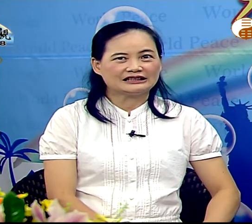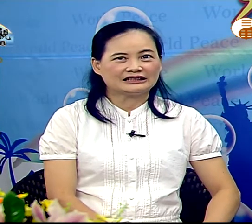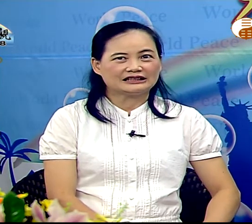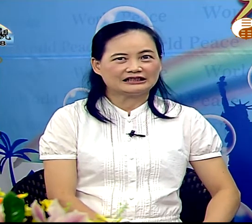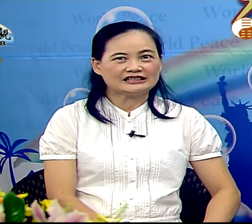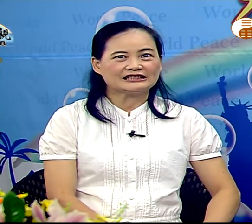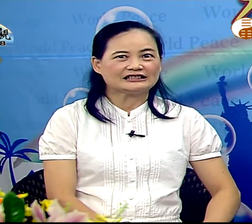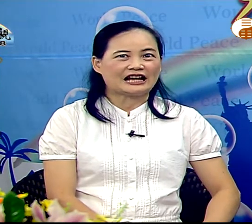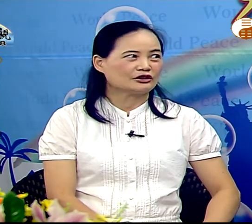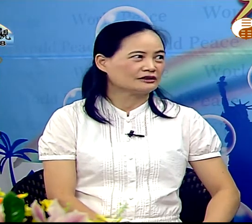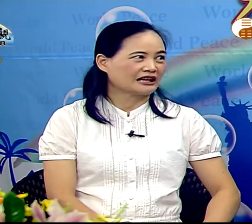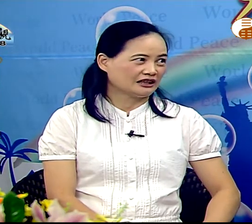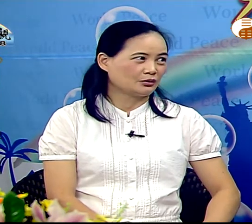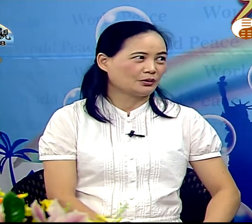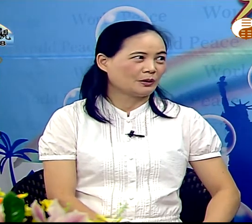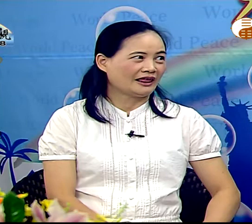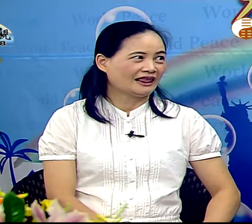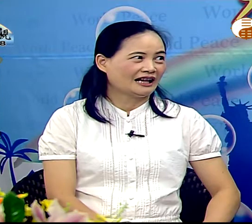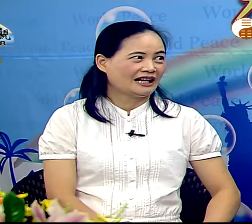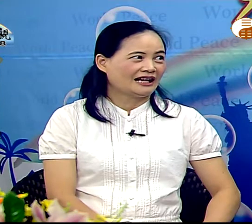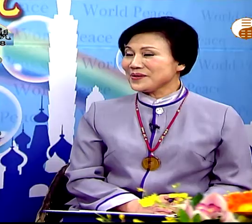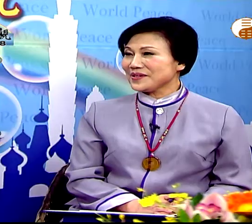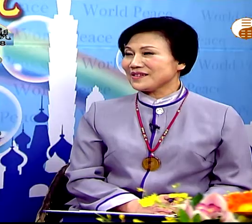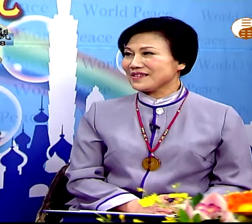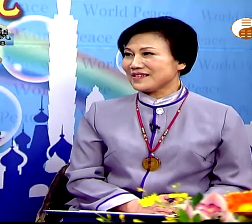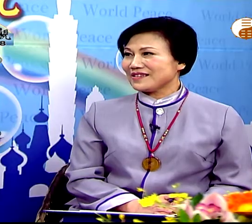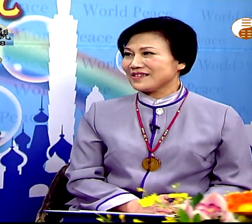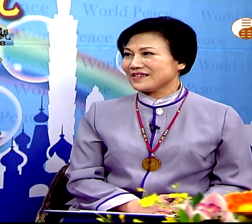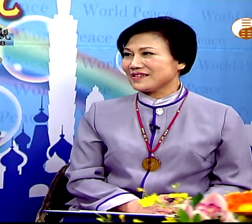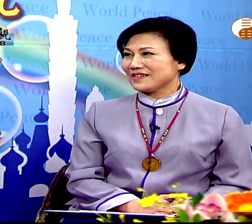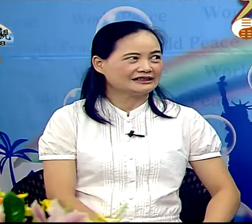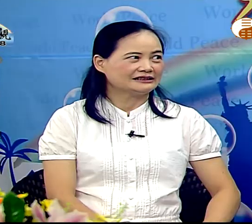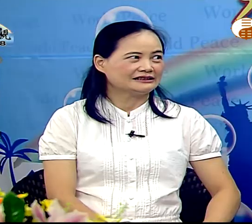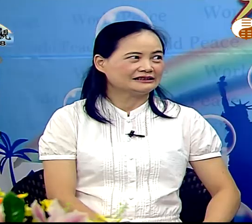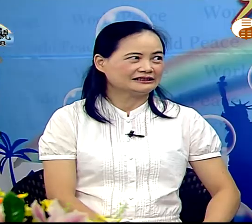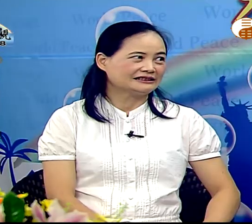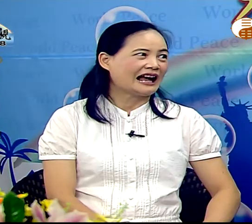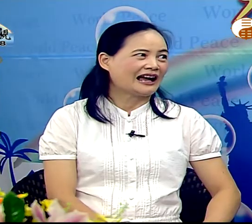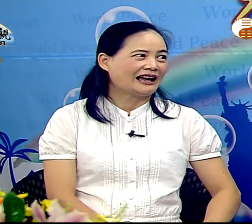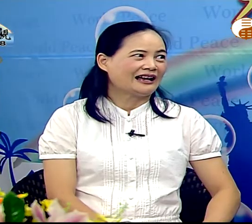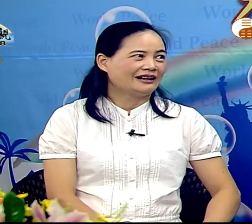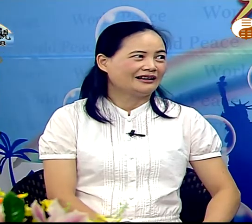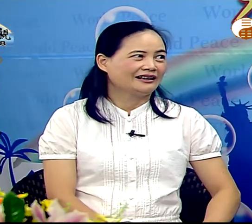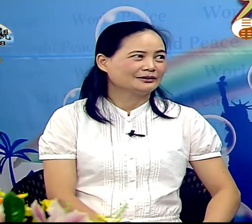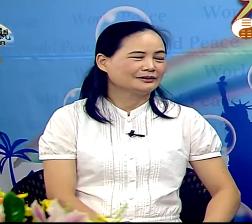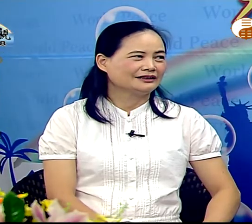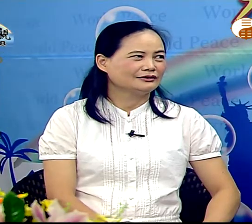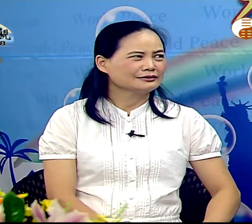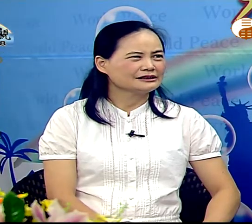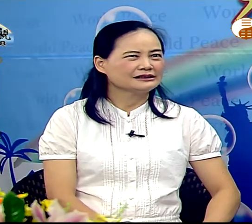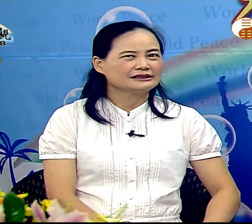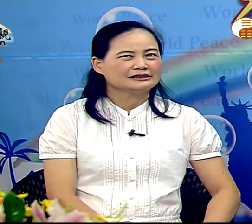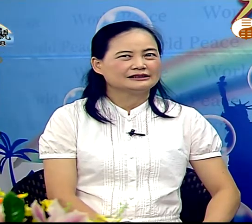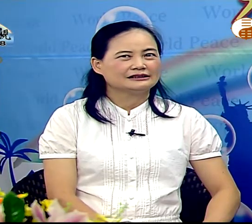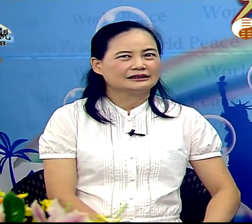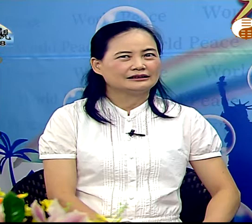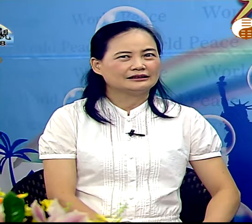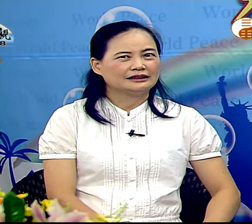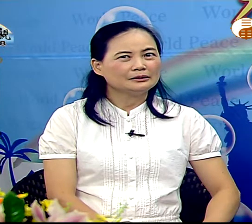的儿子他就上医学院、那我女儿也是师大、所以就是因为